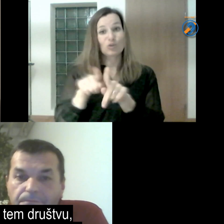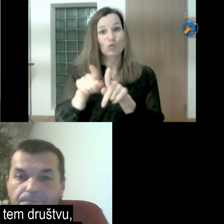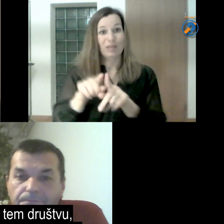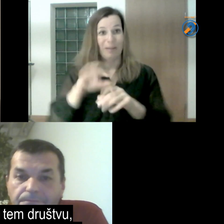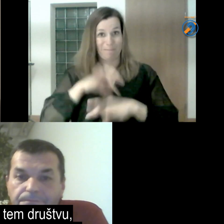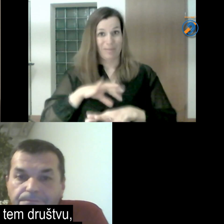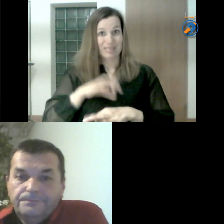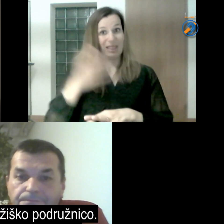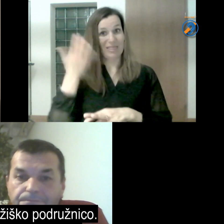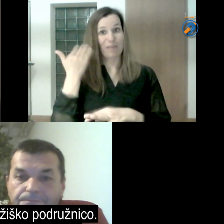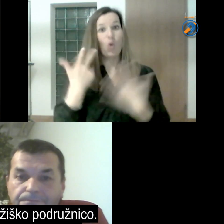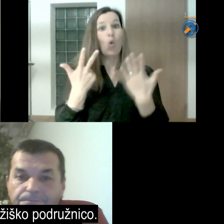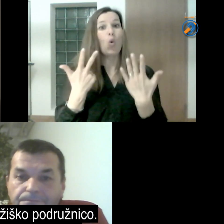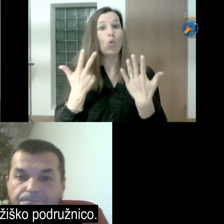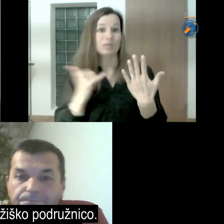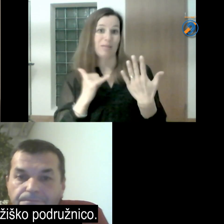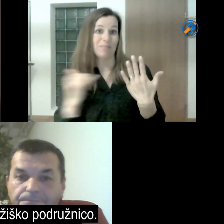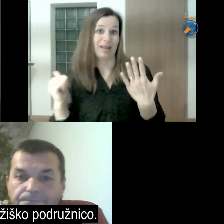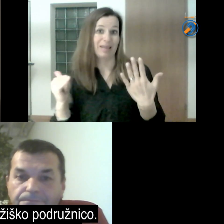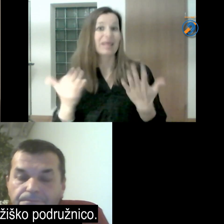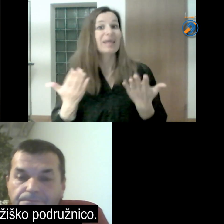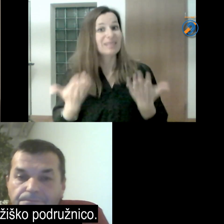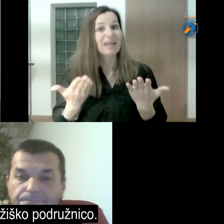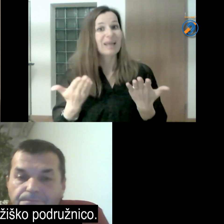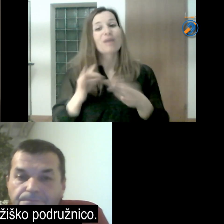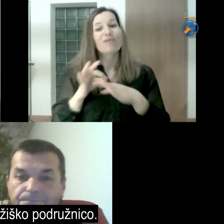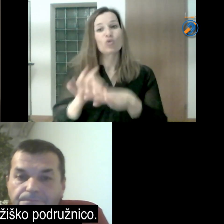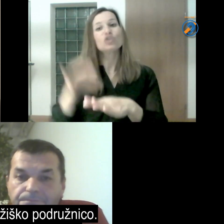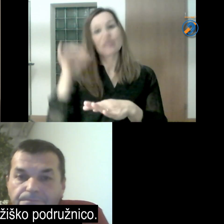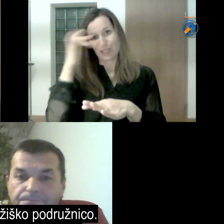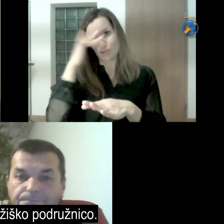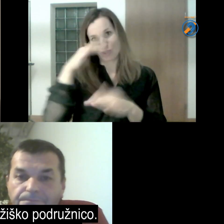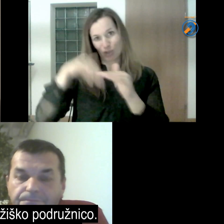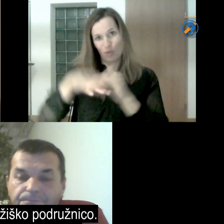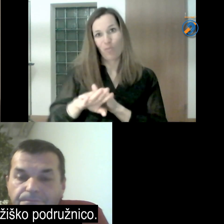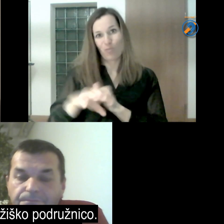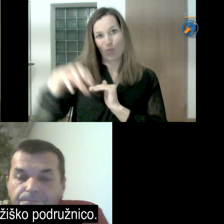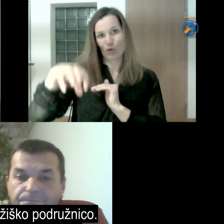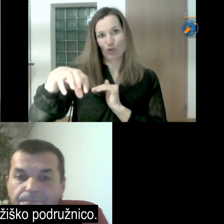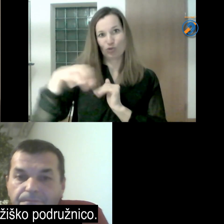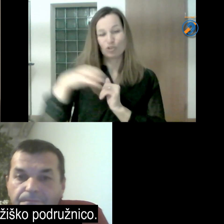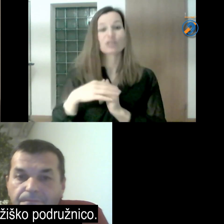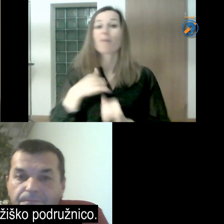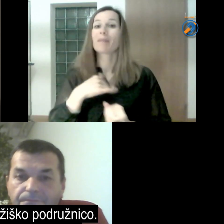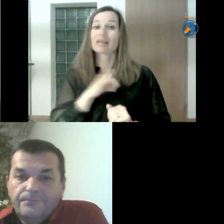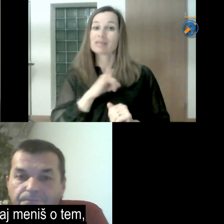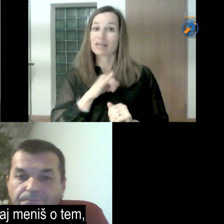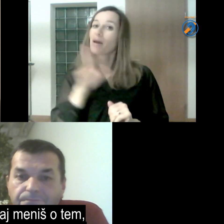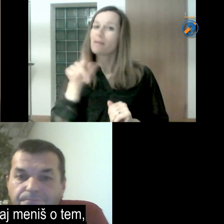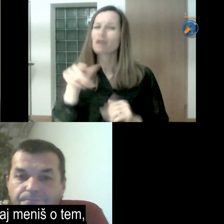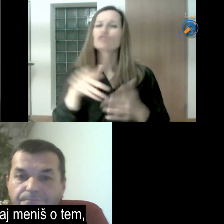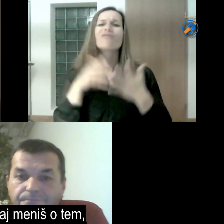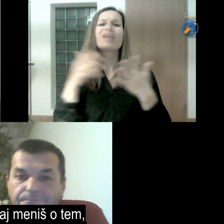si bil 8 let, danes pa vodiš tržiško podružnico. Pa me morda zanima, imaš veliko stika